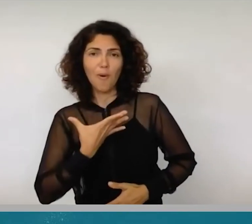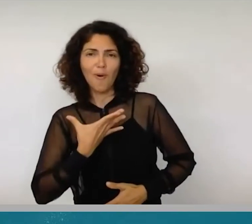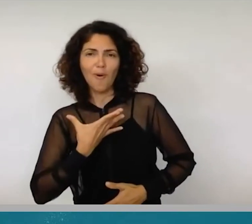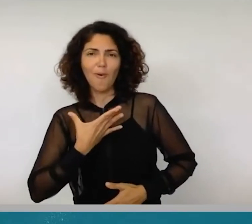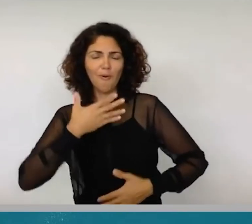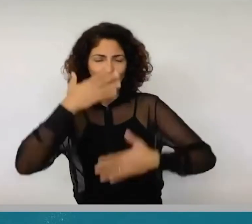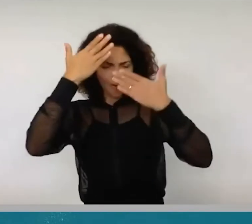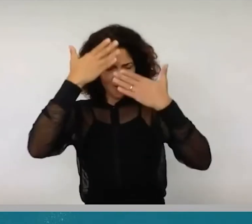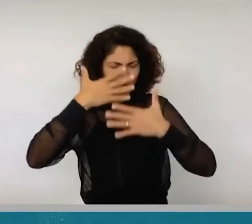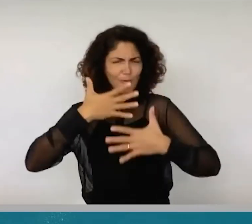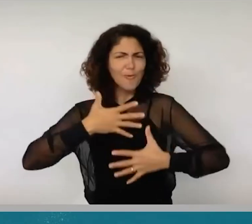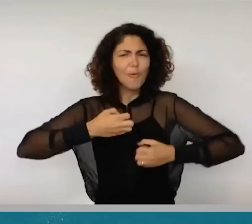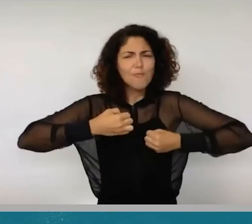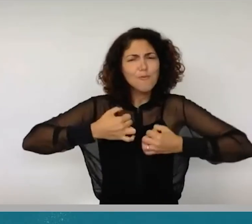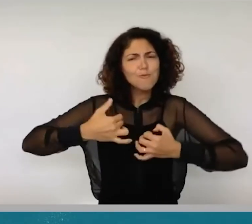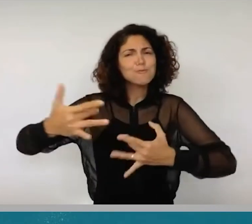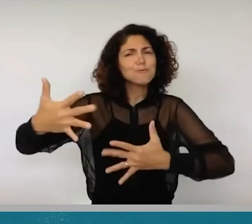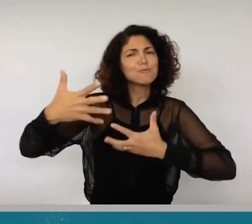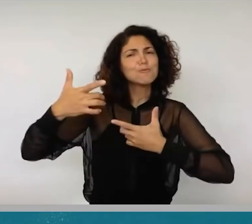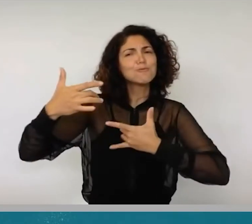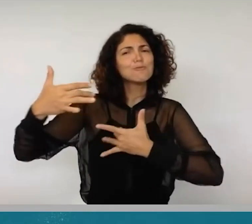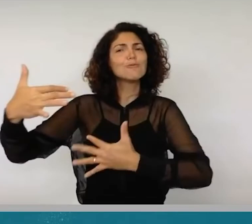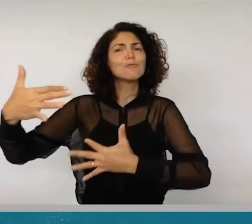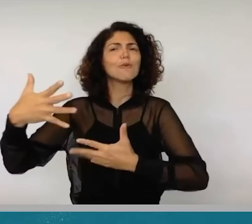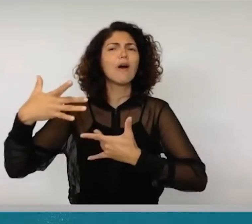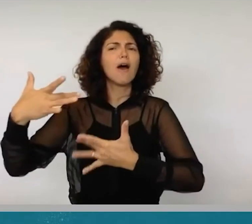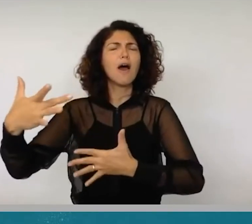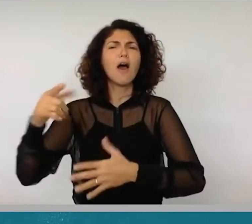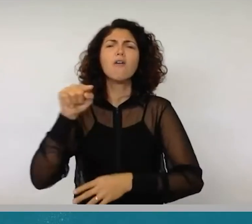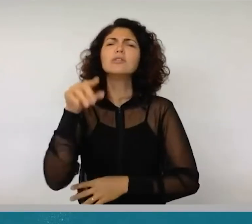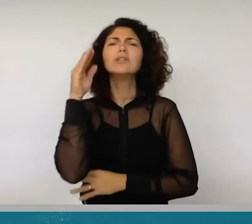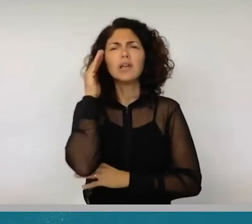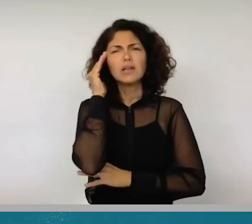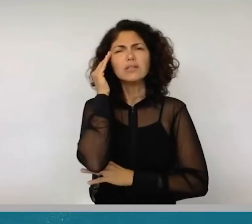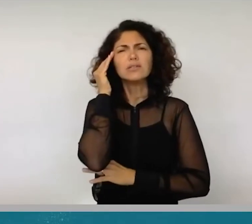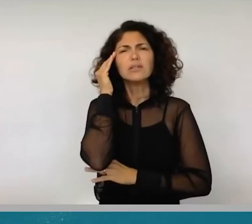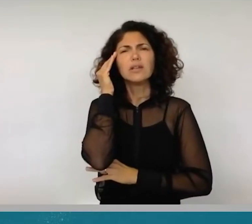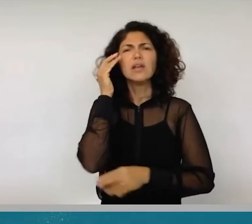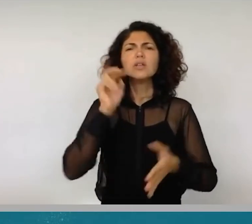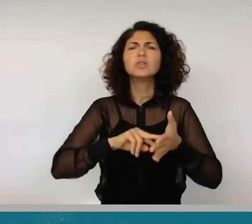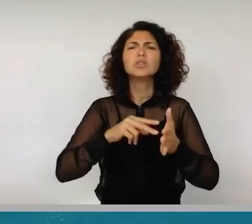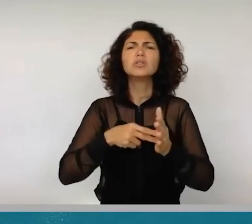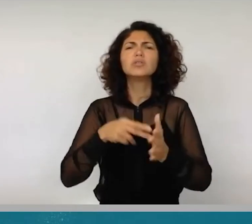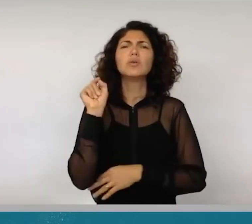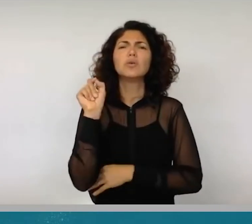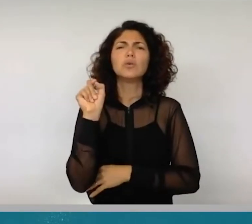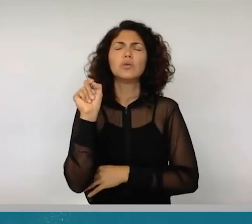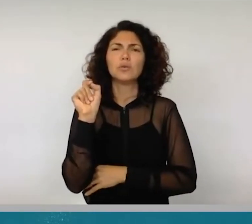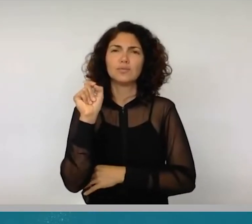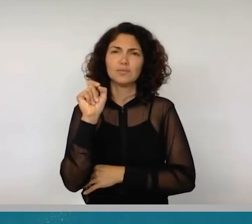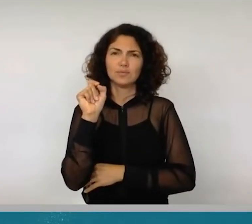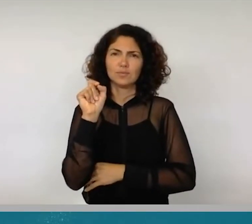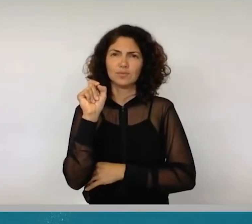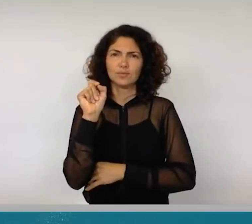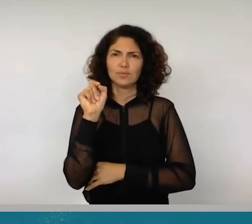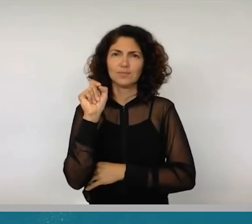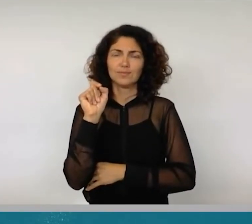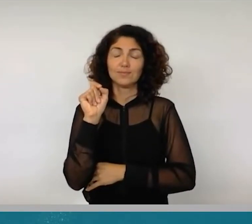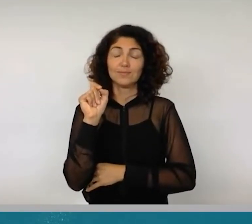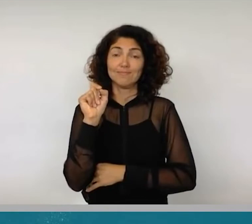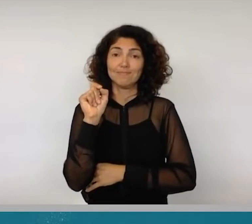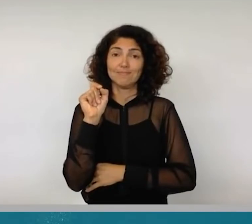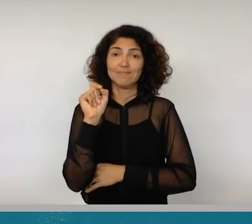não? Eu não entendo muito, não. O que quer dizer isso? E a mim, você entende nisso? Entende? Né? Se, porém, os teus olhos